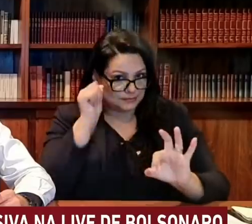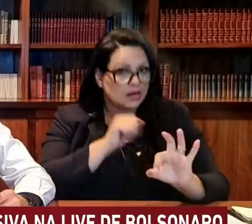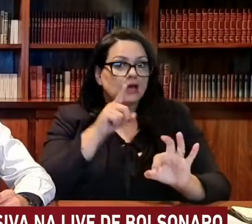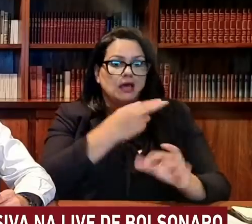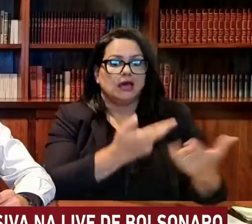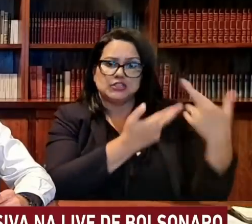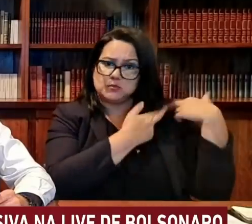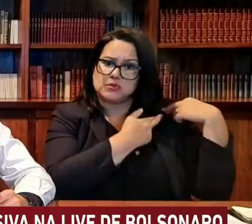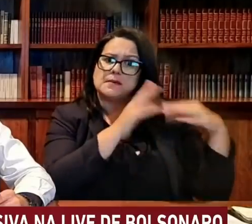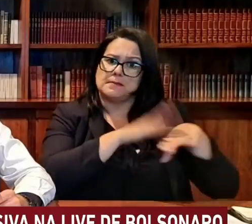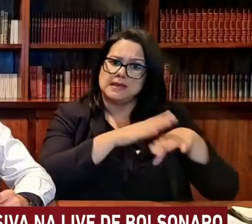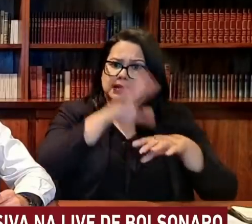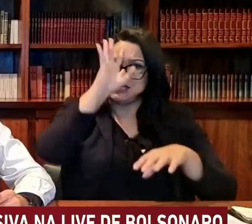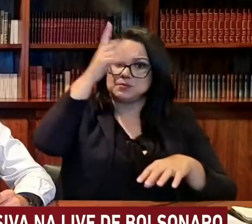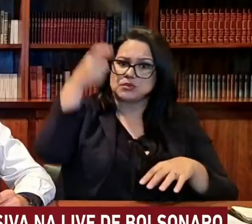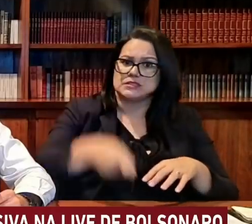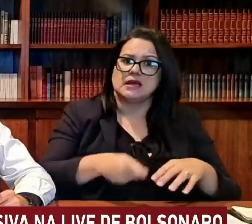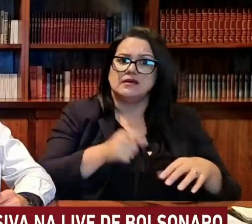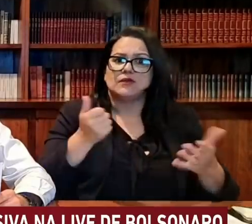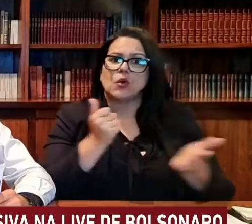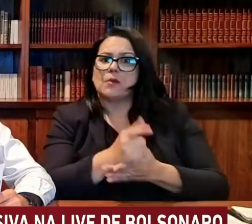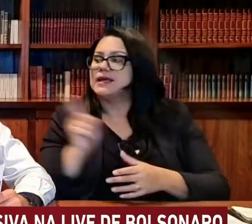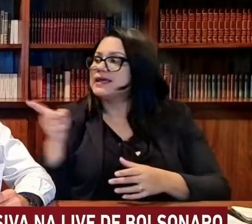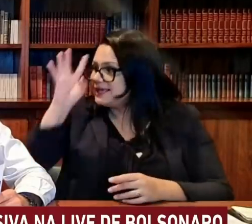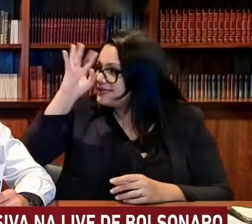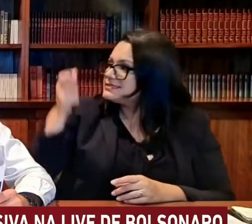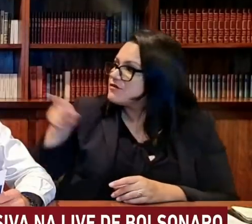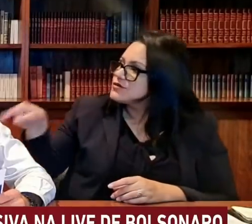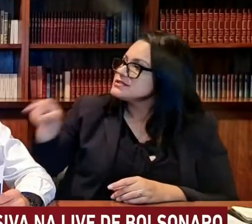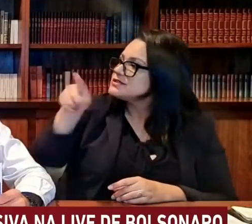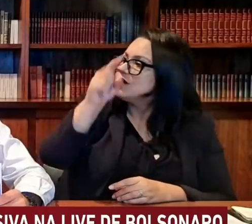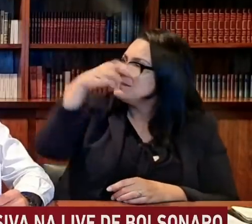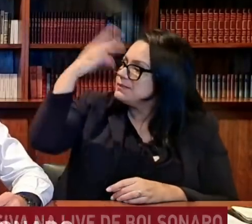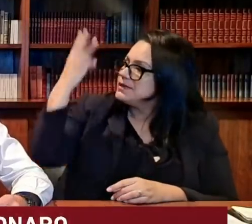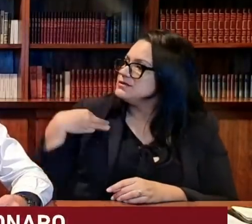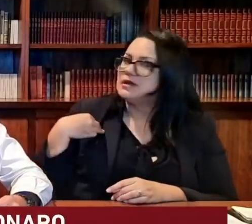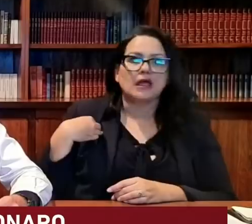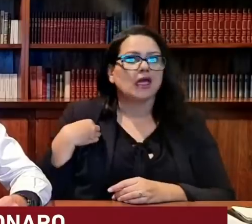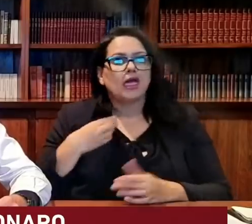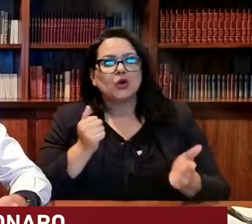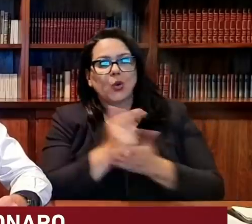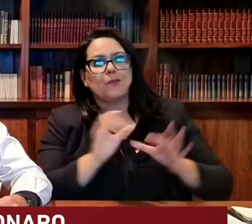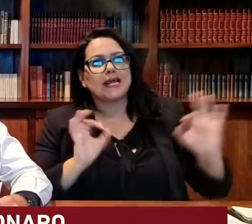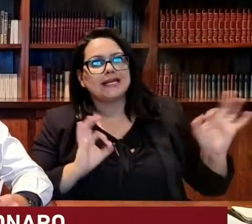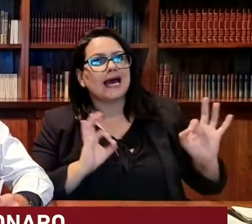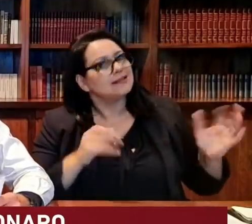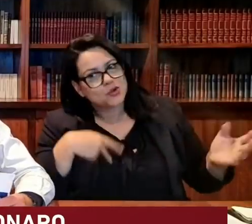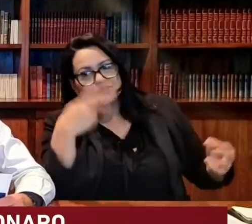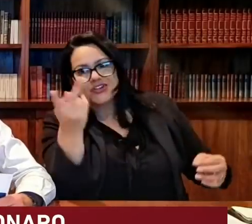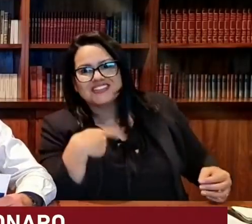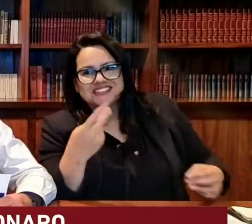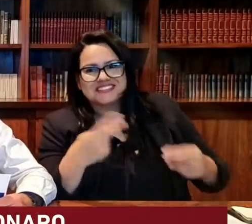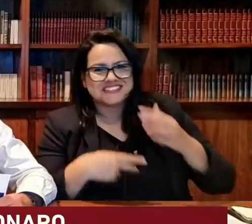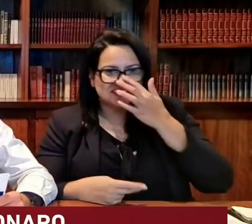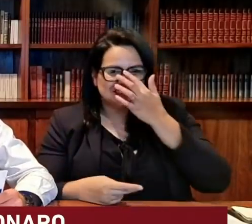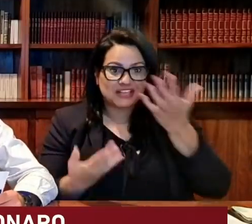tomar as decisões de compra da casa. Quem toma as decisões de compra, o senhor ou a dona Michele? Como eu não comprei nada, não é nenhum de nós dois. E aí